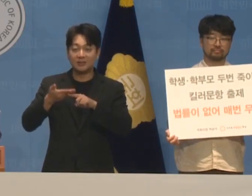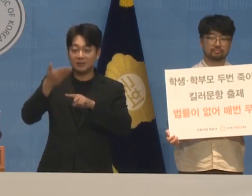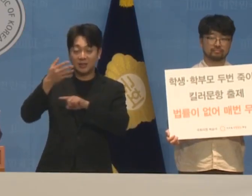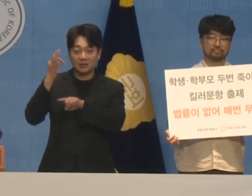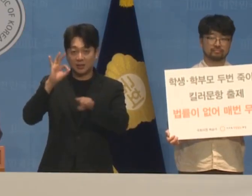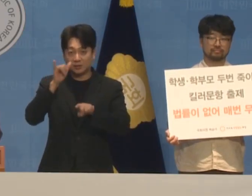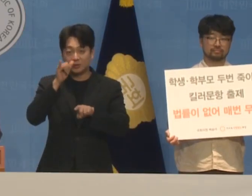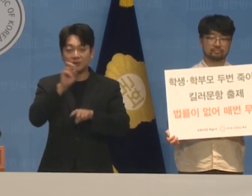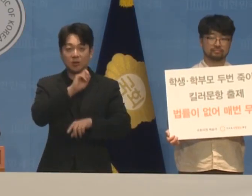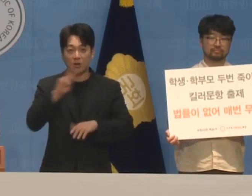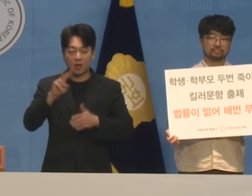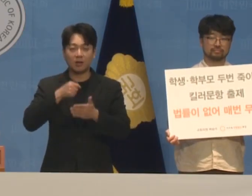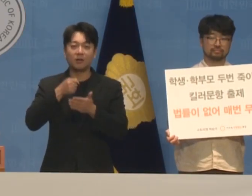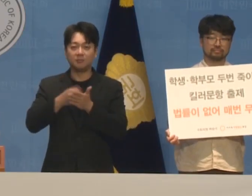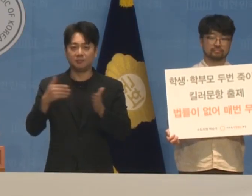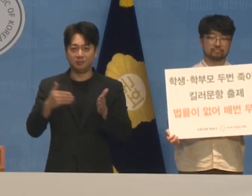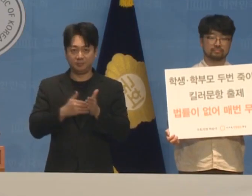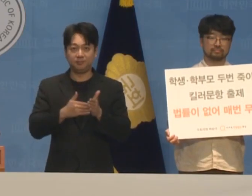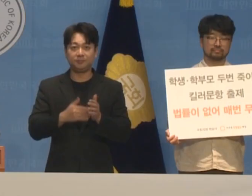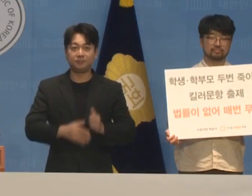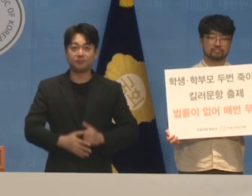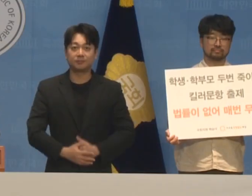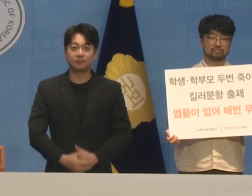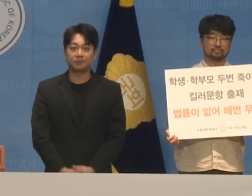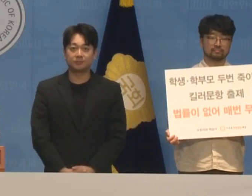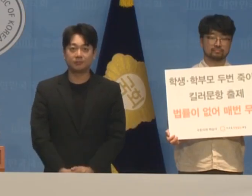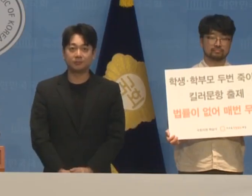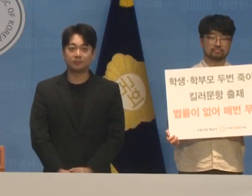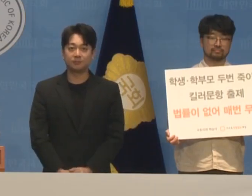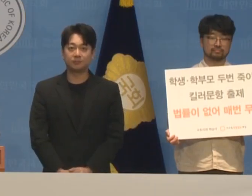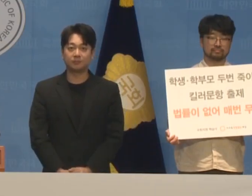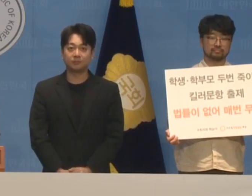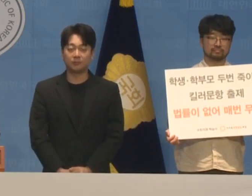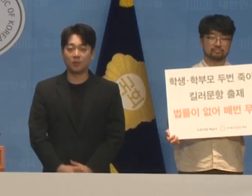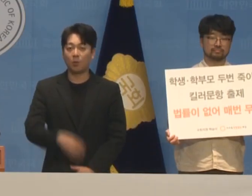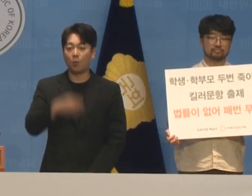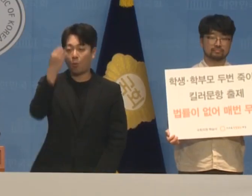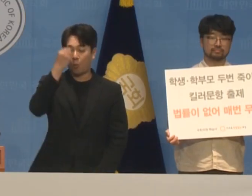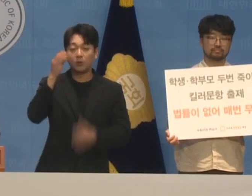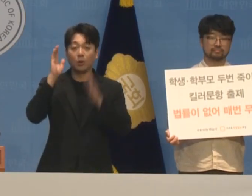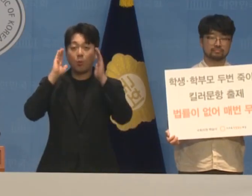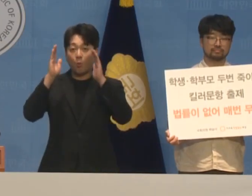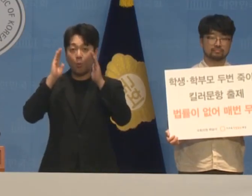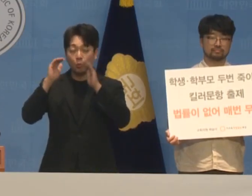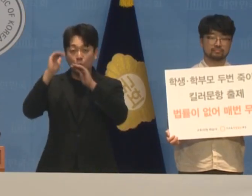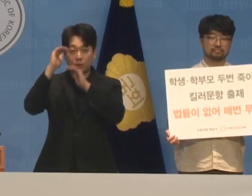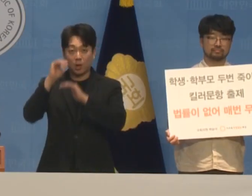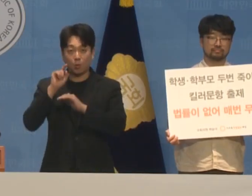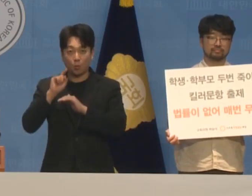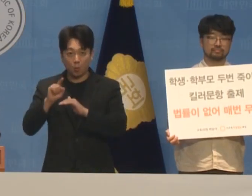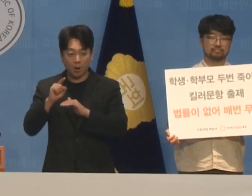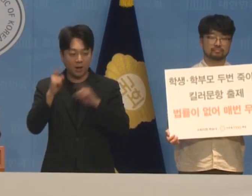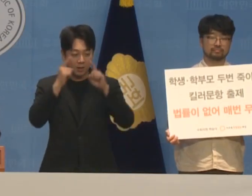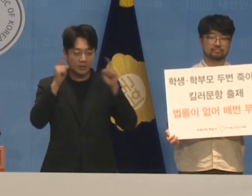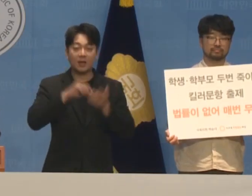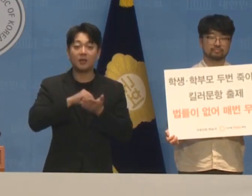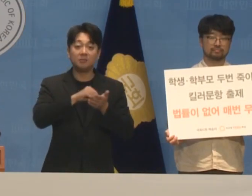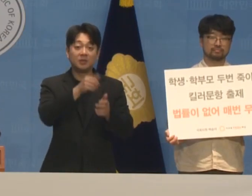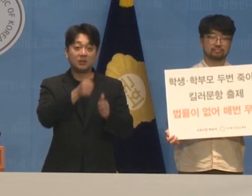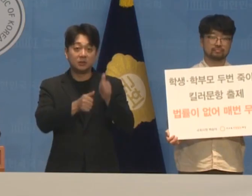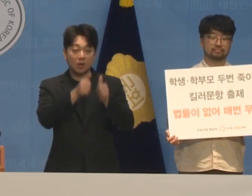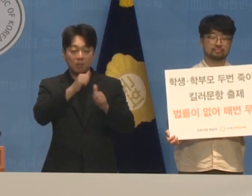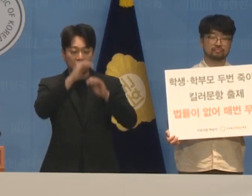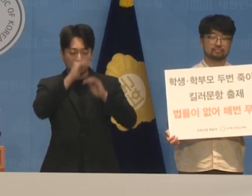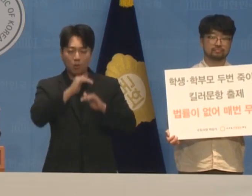판정하였습니다. 각 문항의 고교 교육과정 준수 여부를 판정하는 기준은 교육과정 성취 기준과 평가